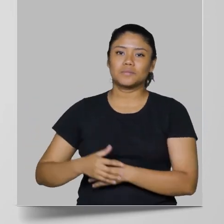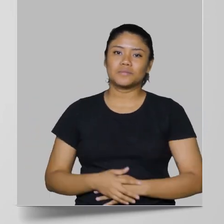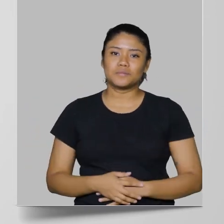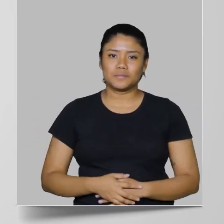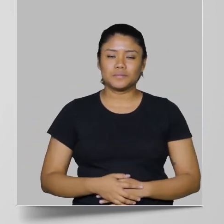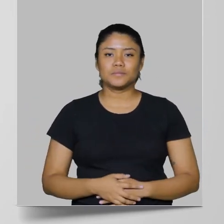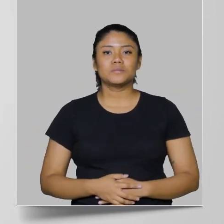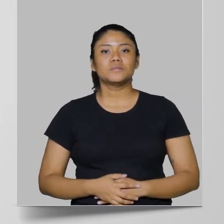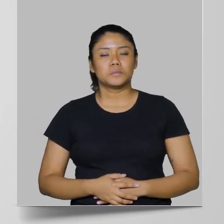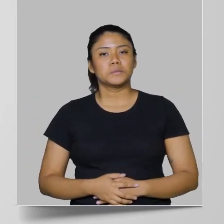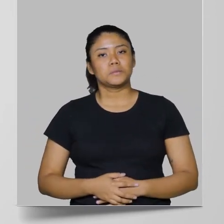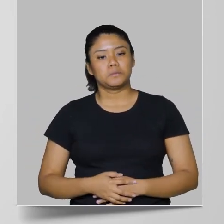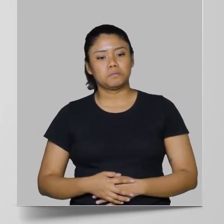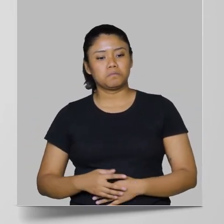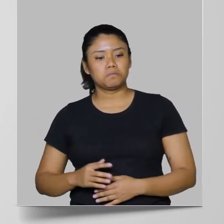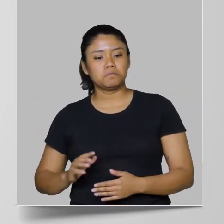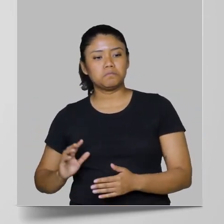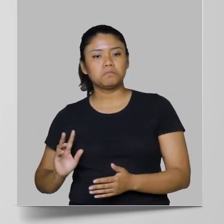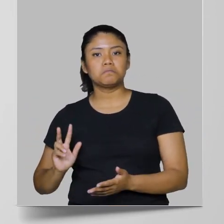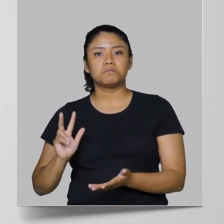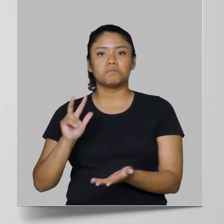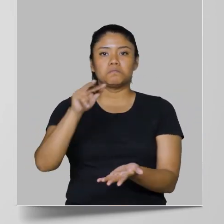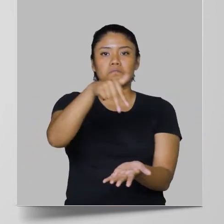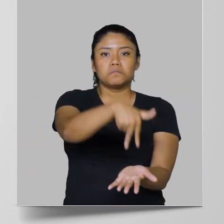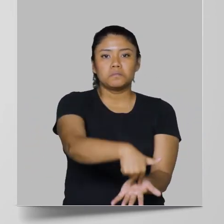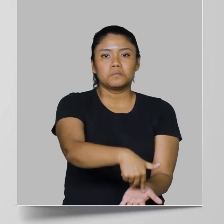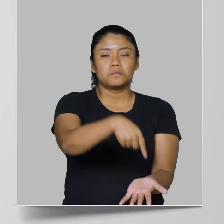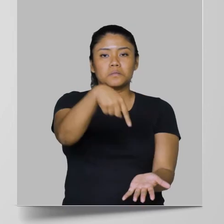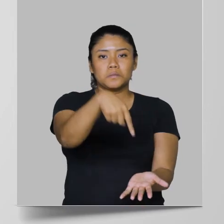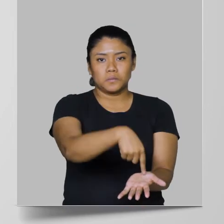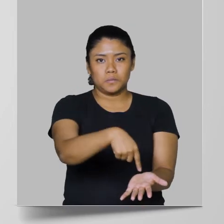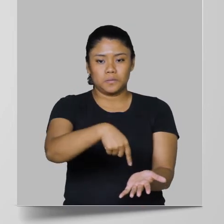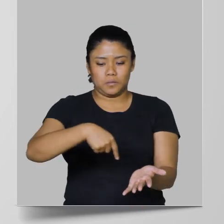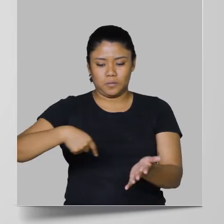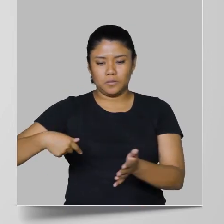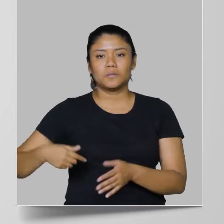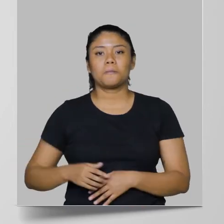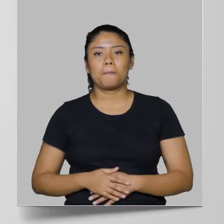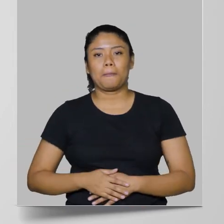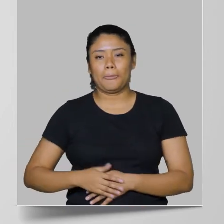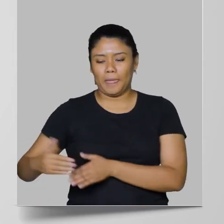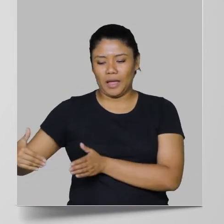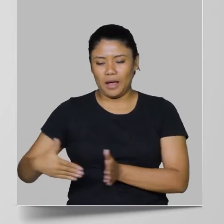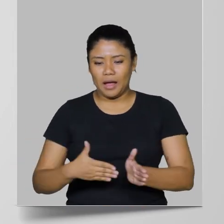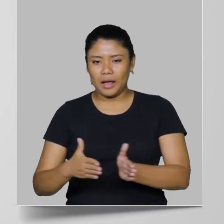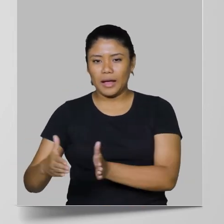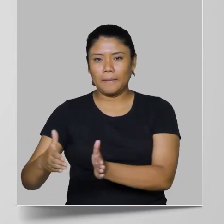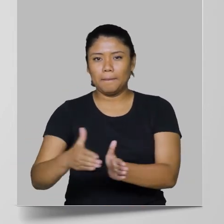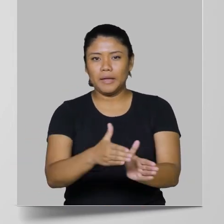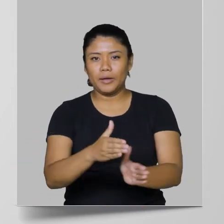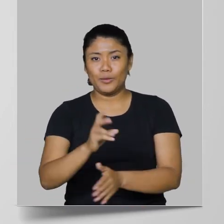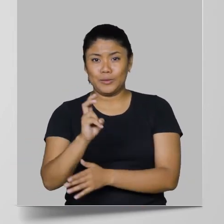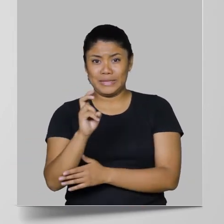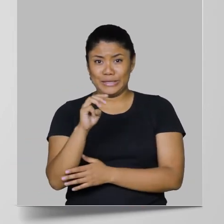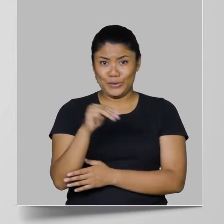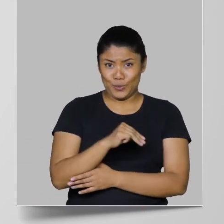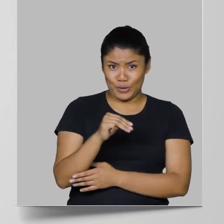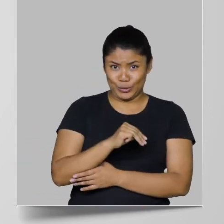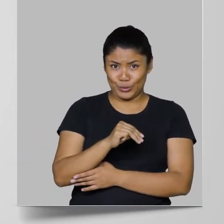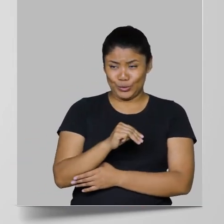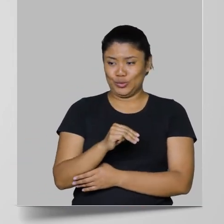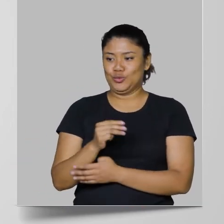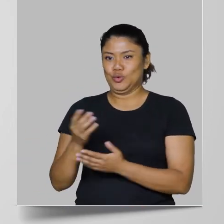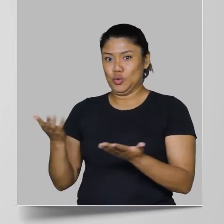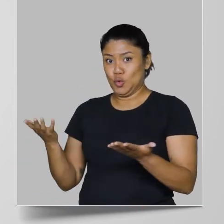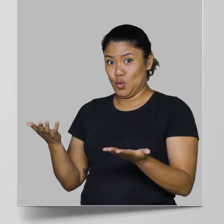precisaram pensar numa mesa para que eu conseguisse entrar com a minha cadeira de rodas. Aí, no primeiro momento, eu sempre tinha que sentar na frente da